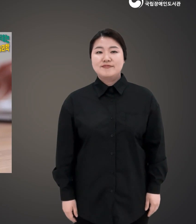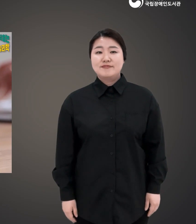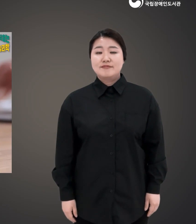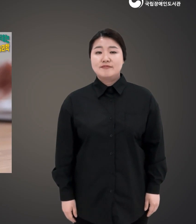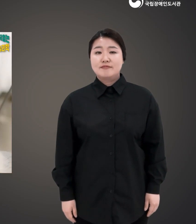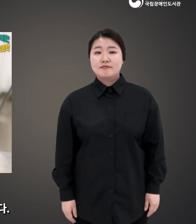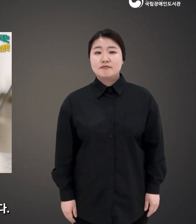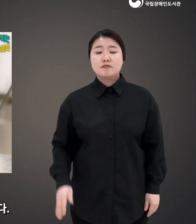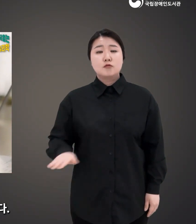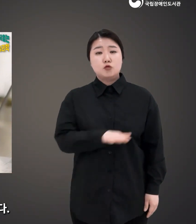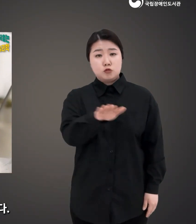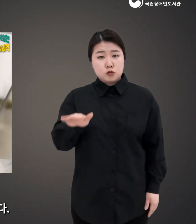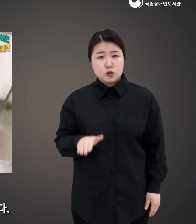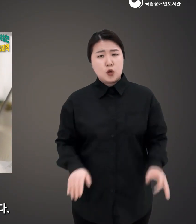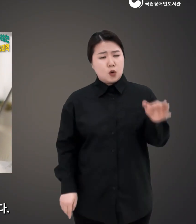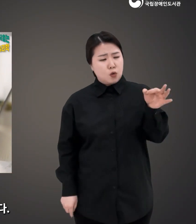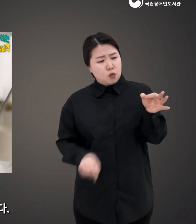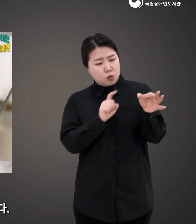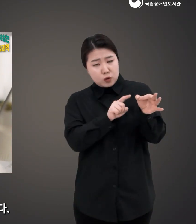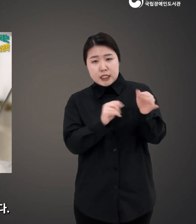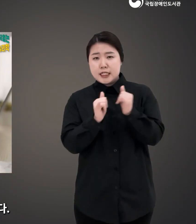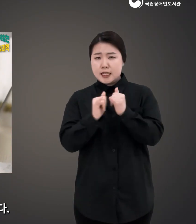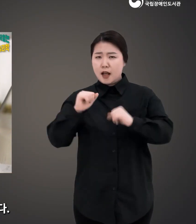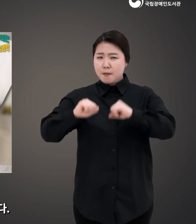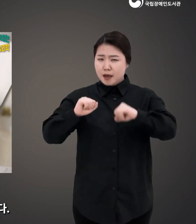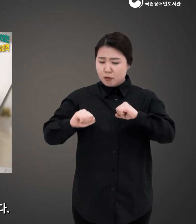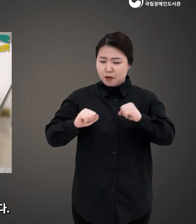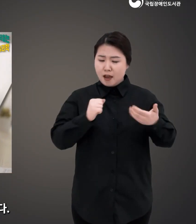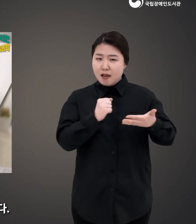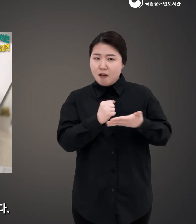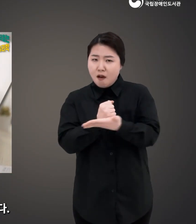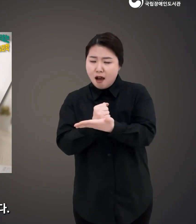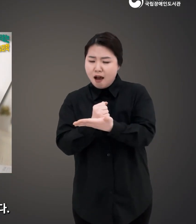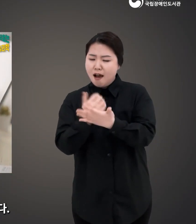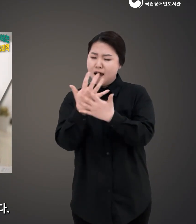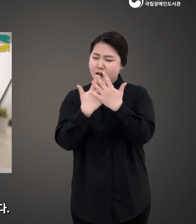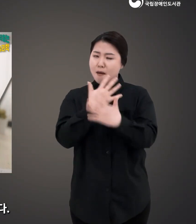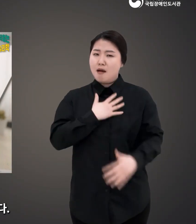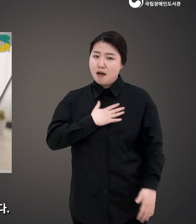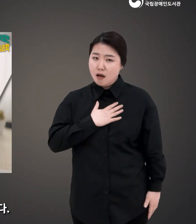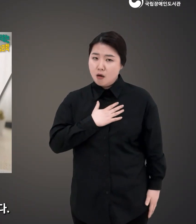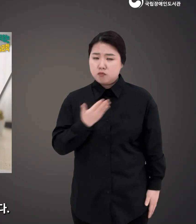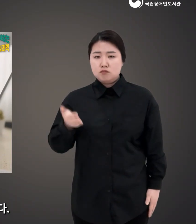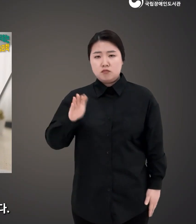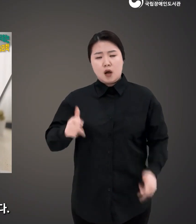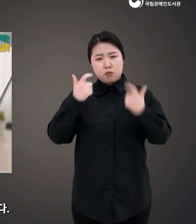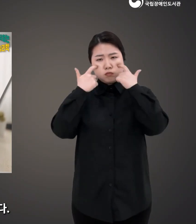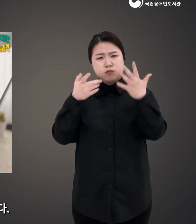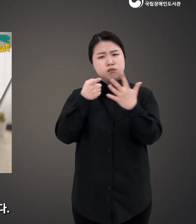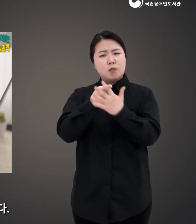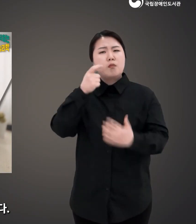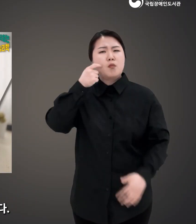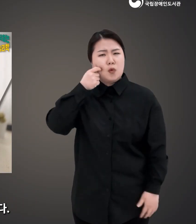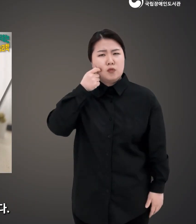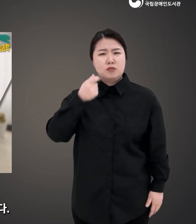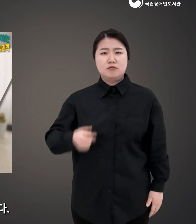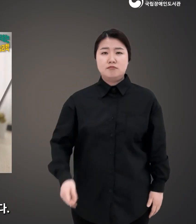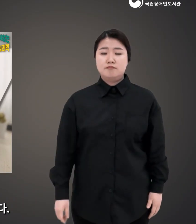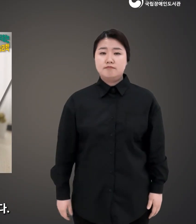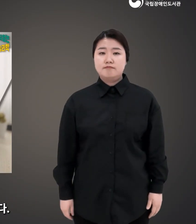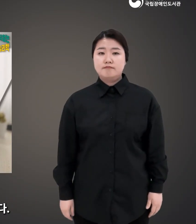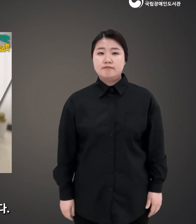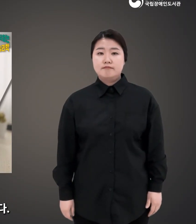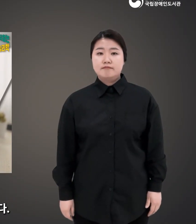선두주자이다. 우리는 돈이 인간의 행동에 미치는 영향을 어렴풋이 알지만 정확한 메커니즘은